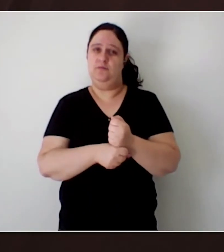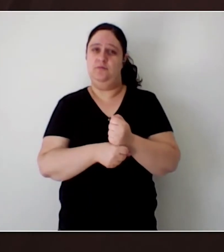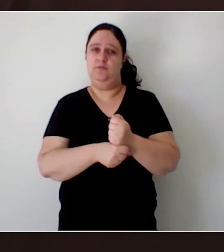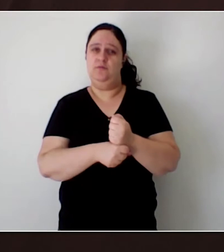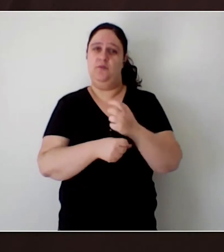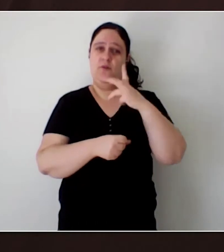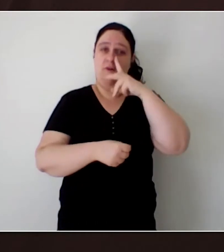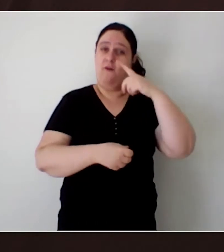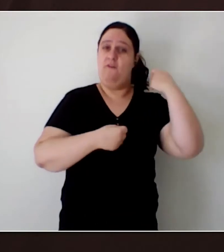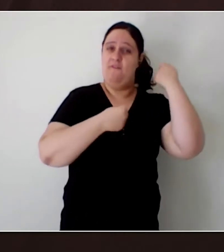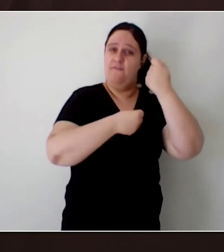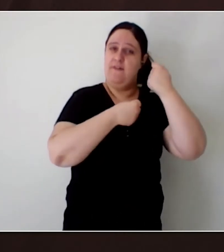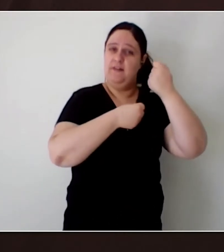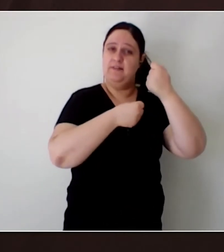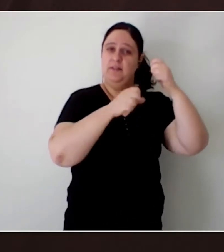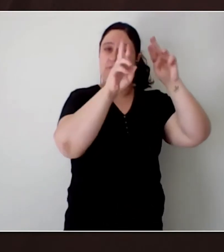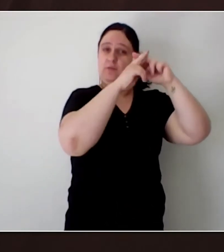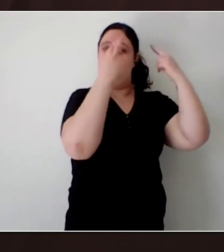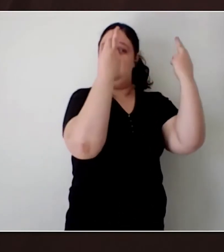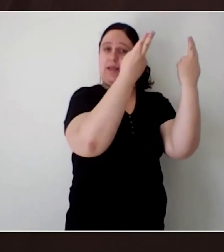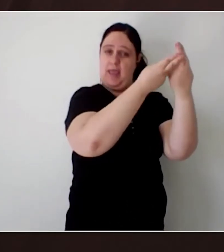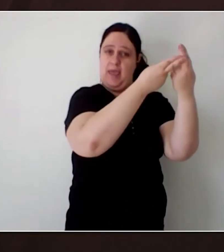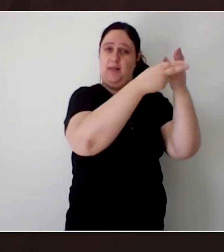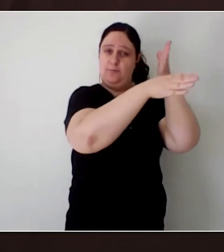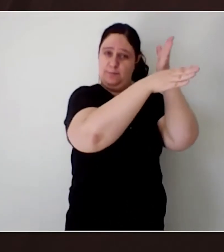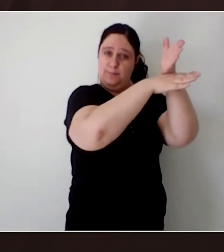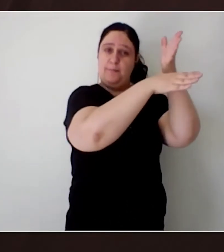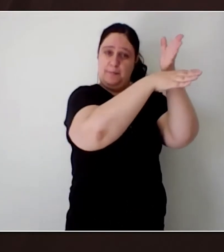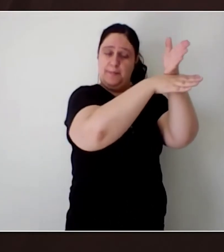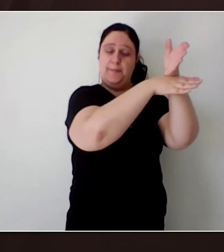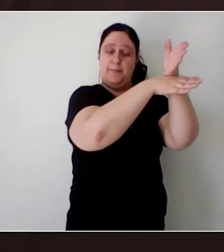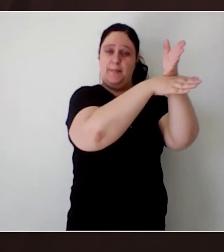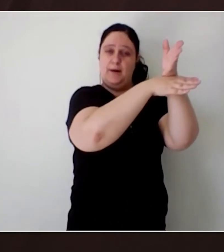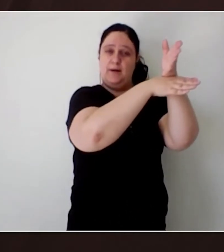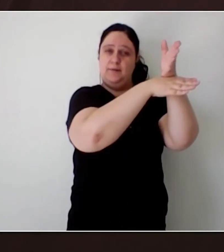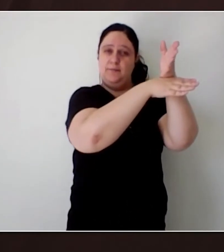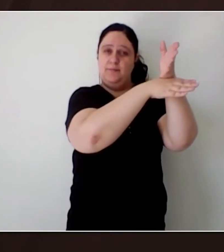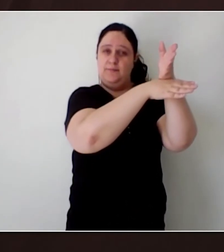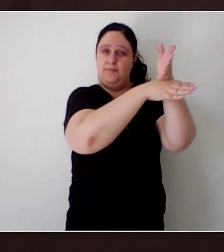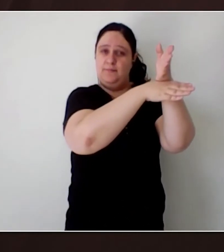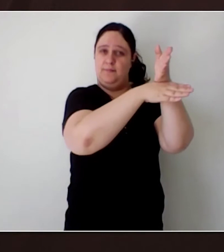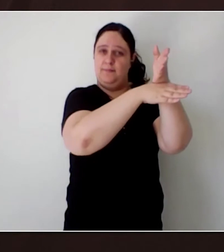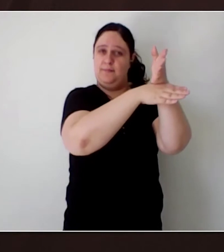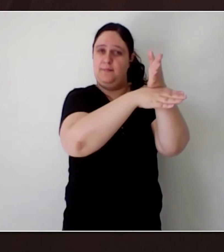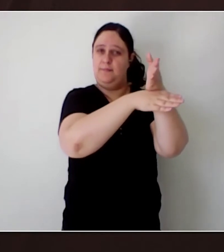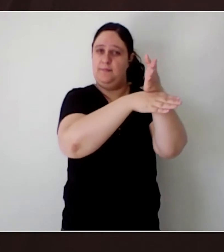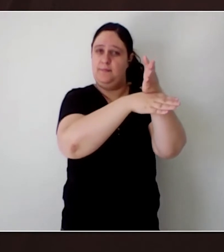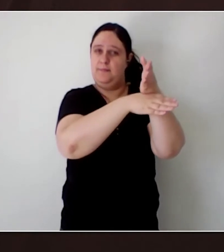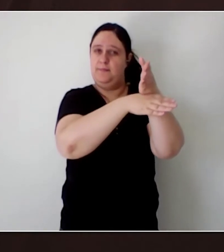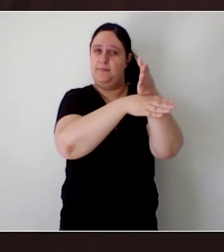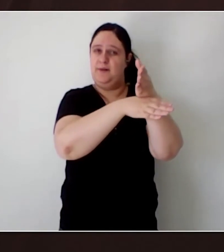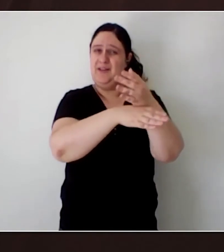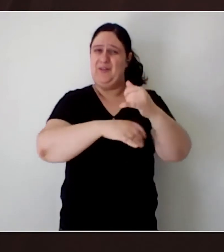receberam, reinando com Cristo durante 1000 anos, você vai passar, espero que não seja você,